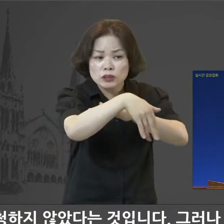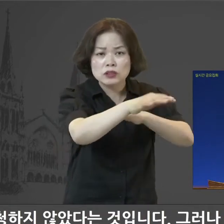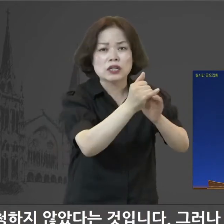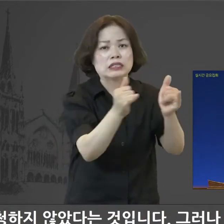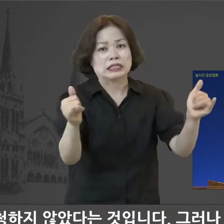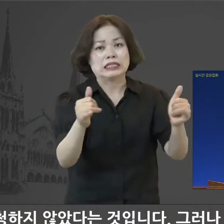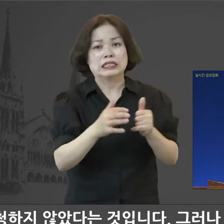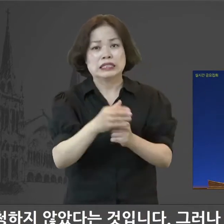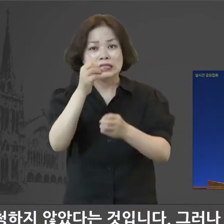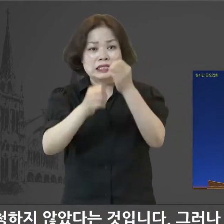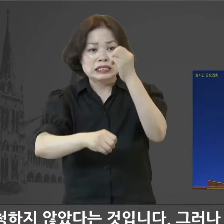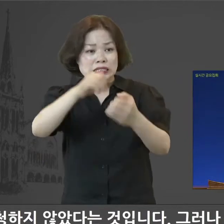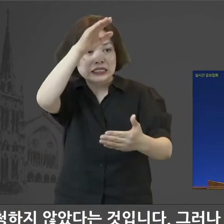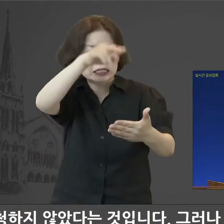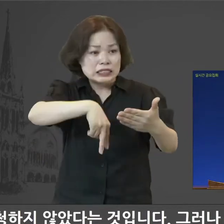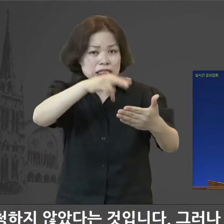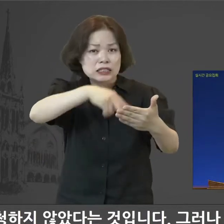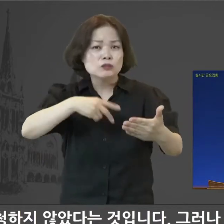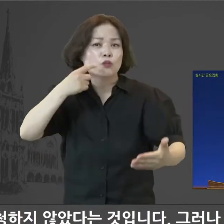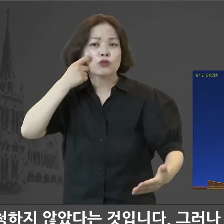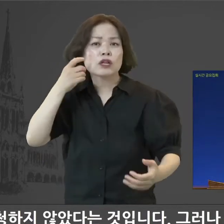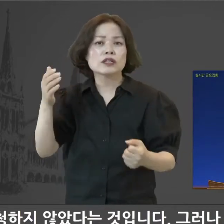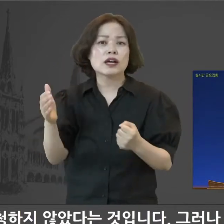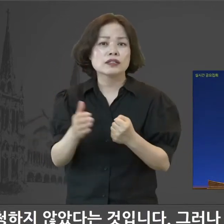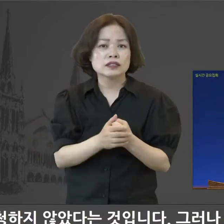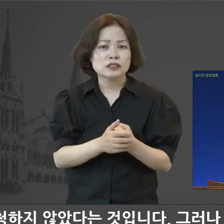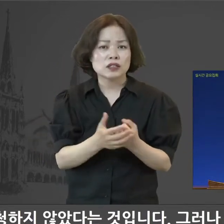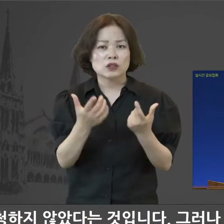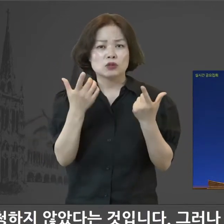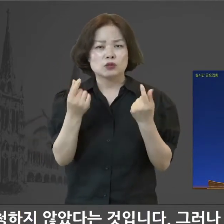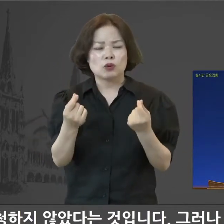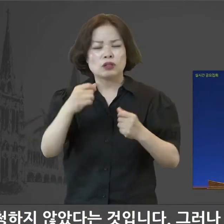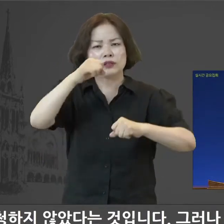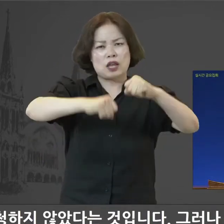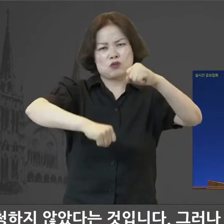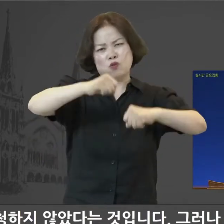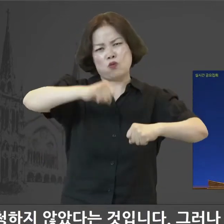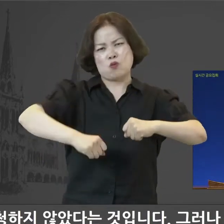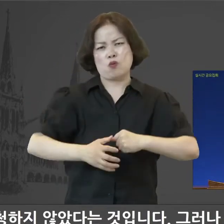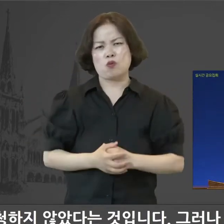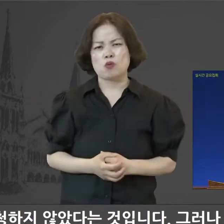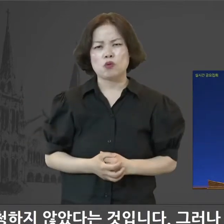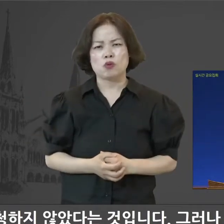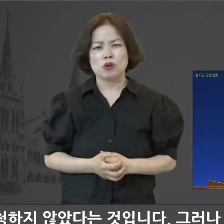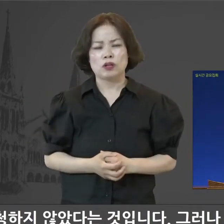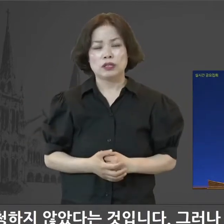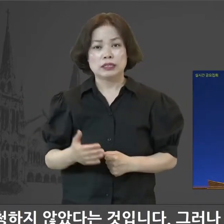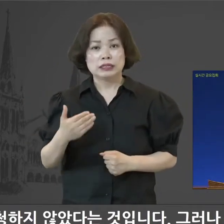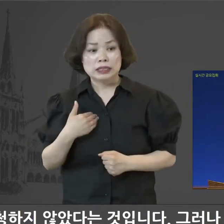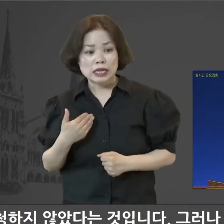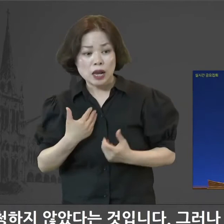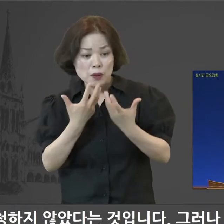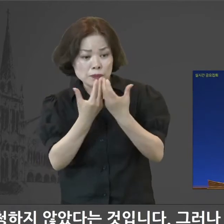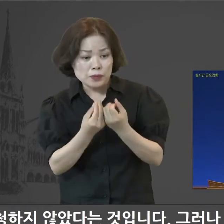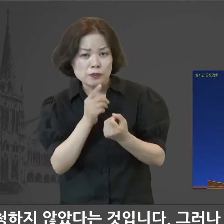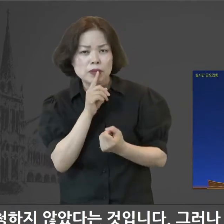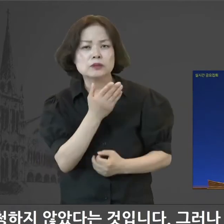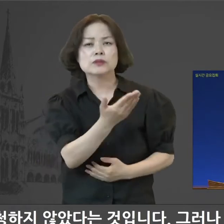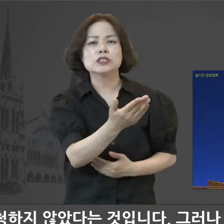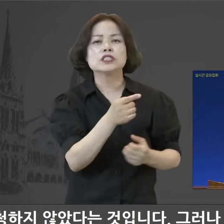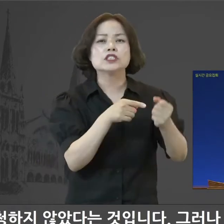사람 시를 못 읽게 하는 거는 똑같은 짓이라는 뜻이에요. 그러니까 제가 이 비유를 왜